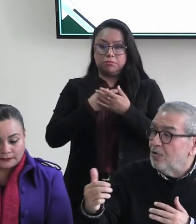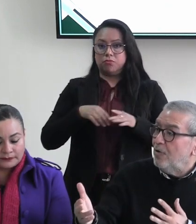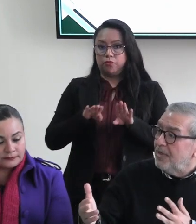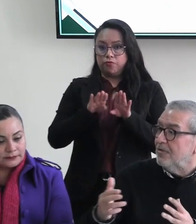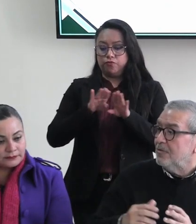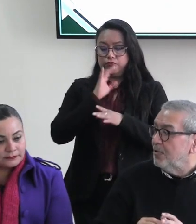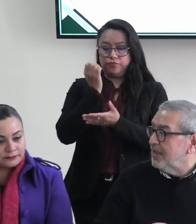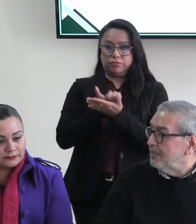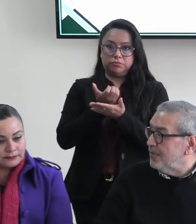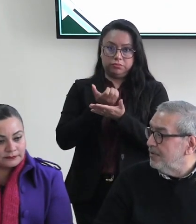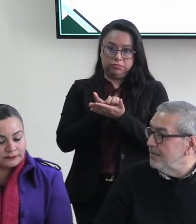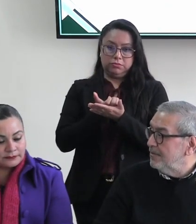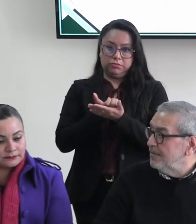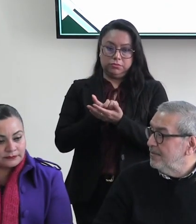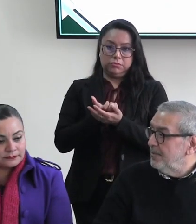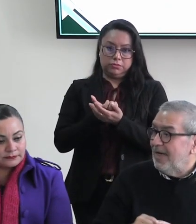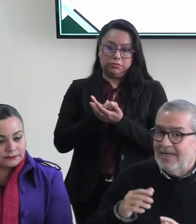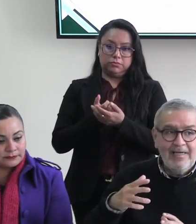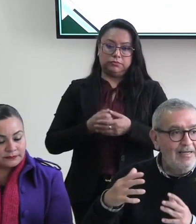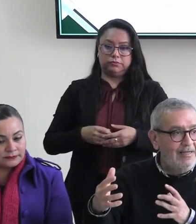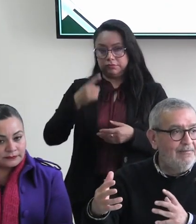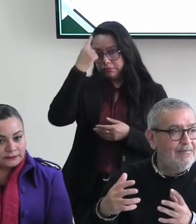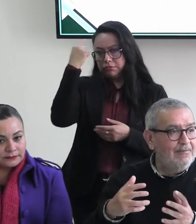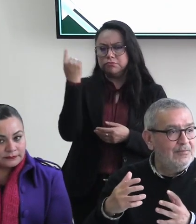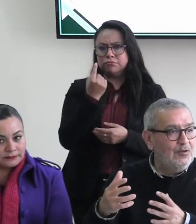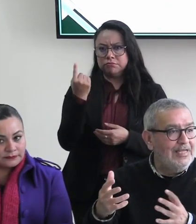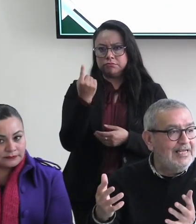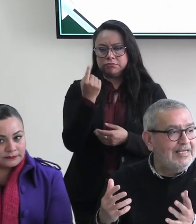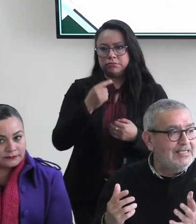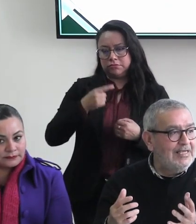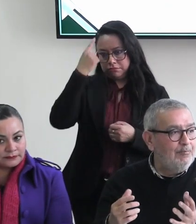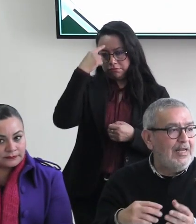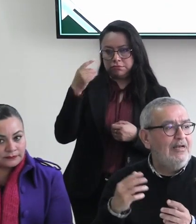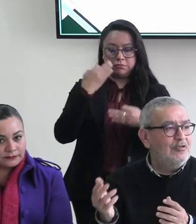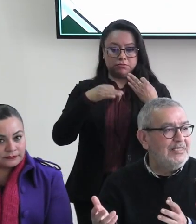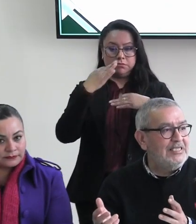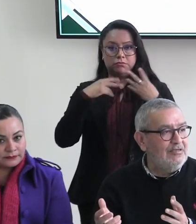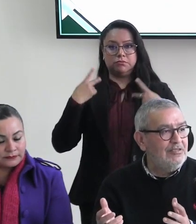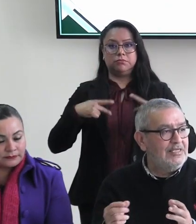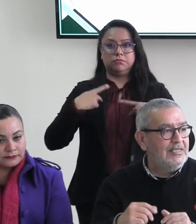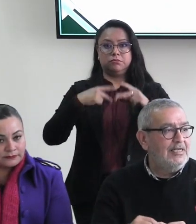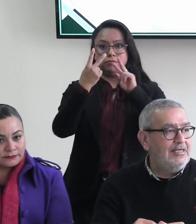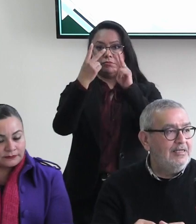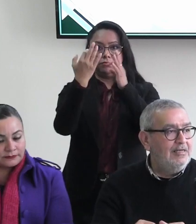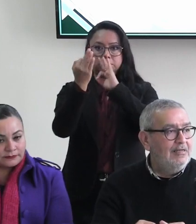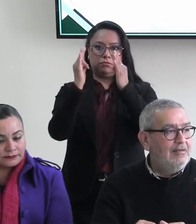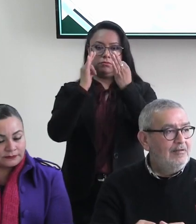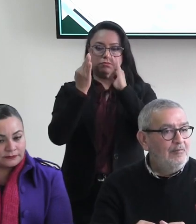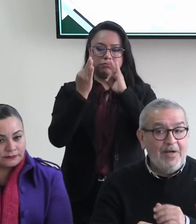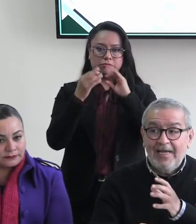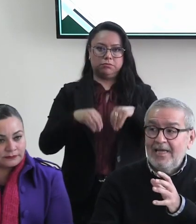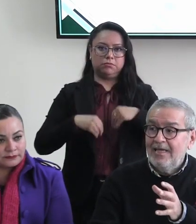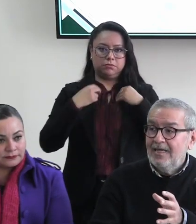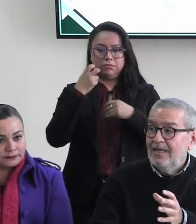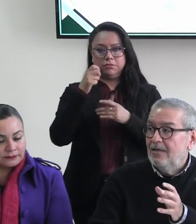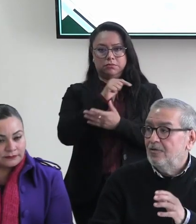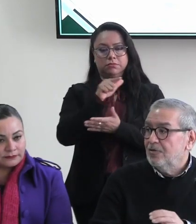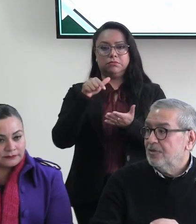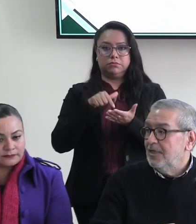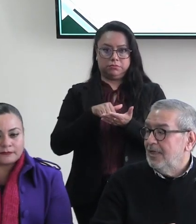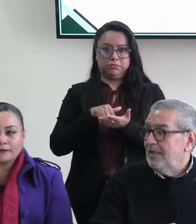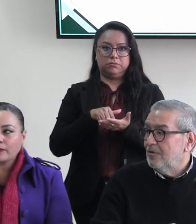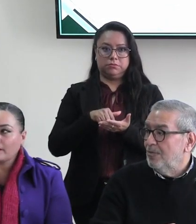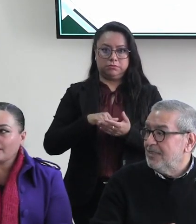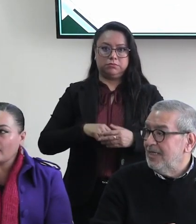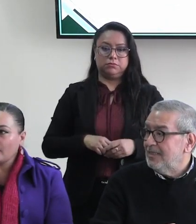apoyos económicos, por ejemplo, para toda la gente ahí, para los vecinos que están ahí, para